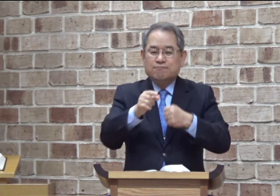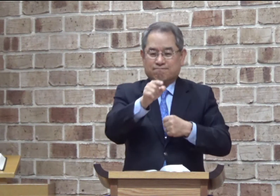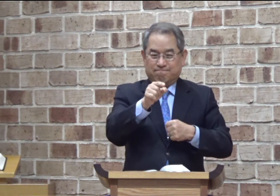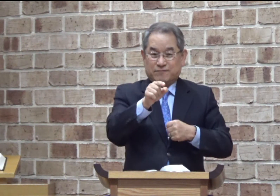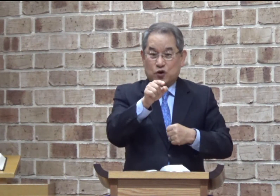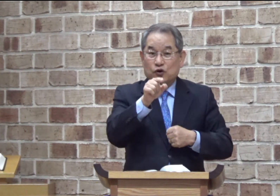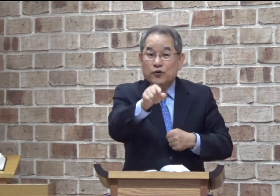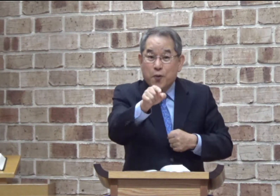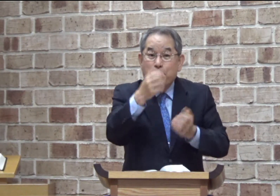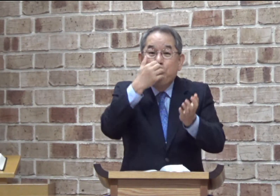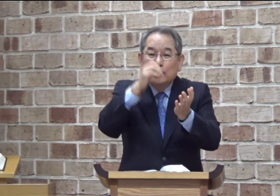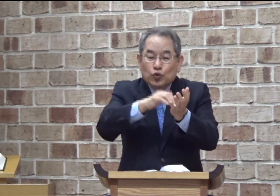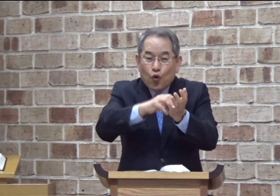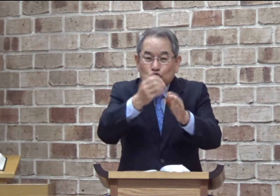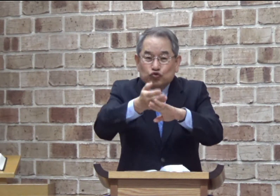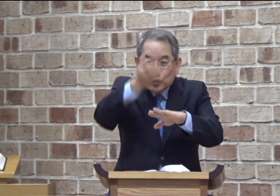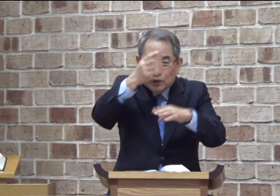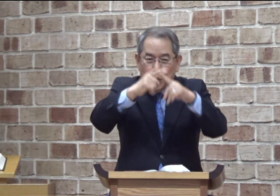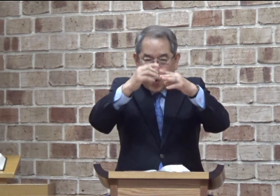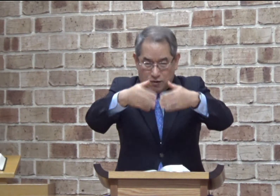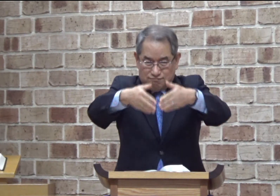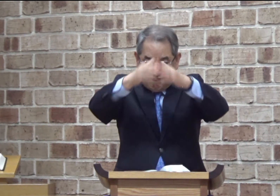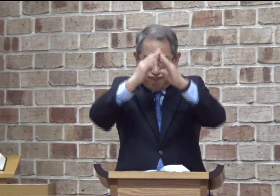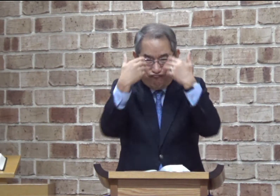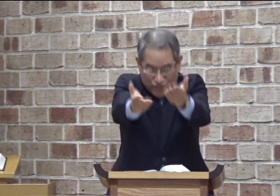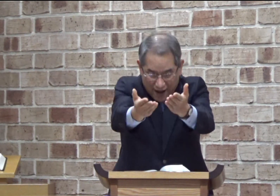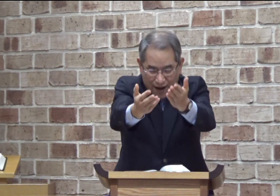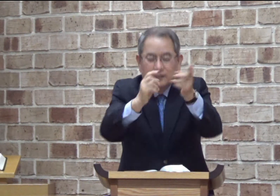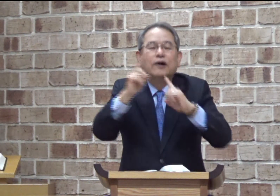기뻐하시며 반석 위에 내 교회를 세운다고 하셨습니다.